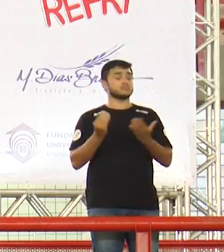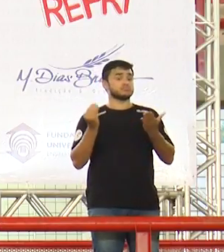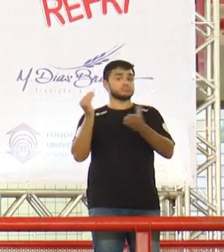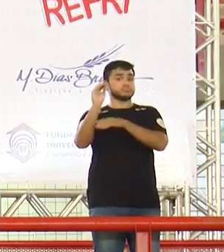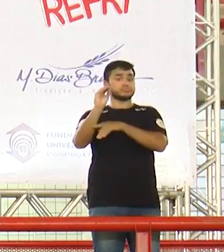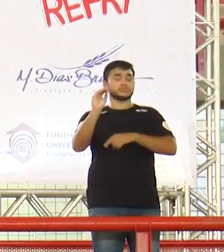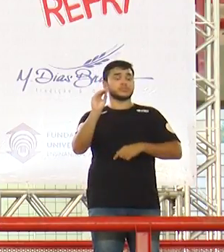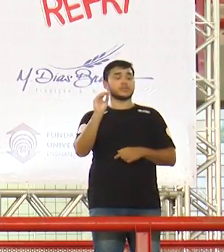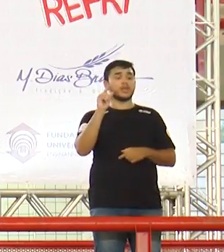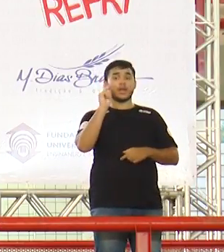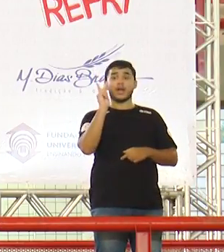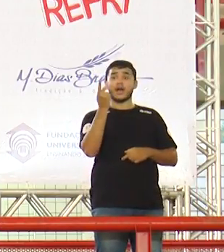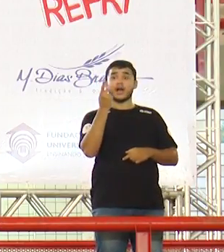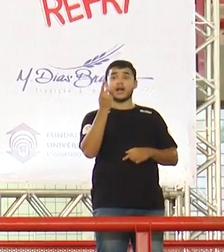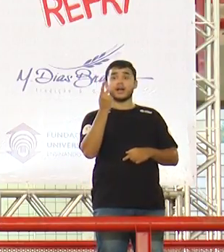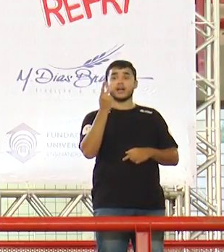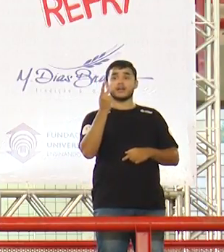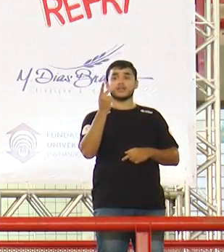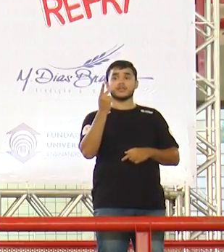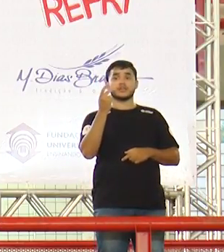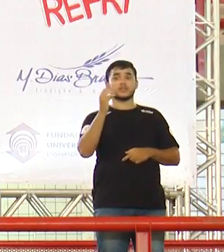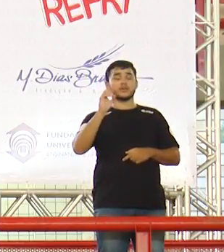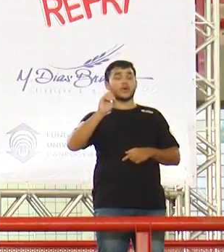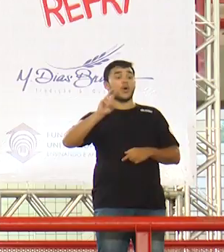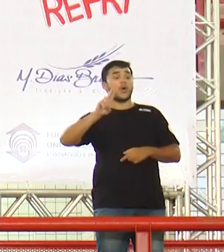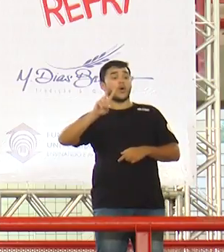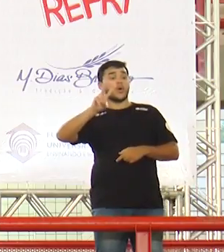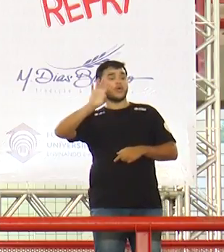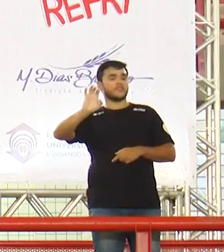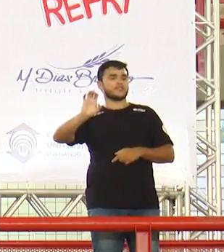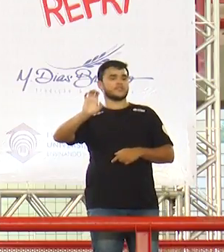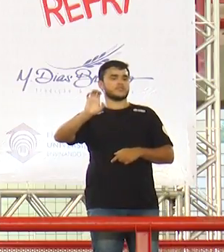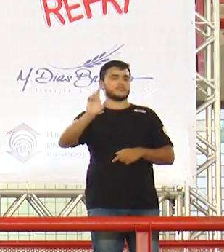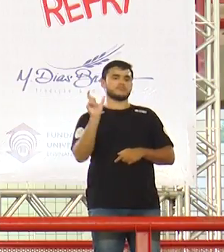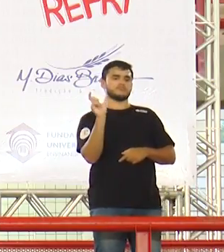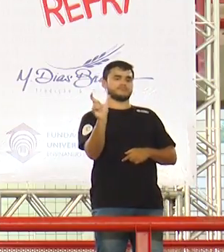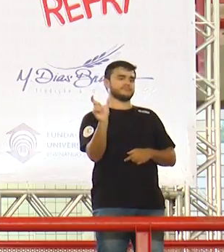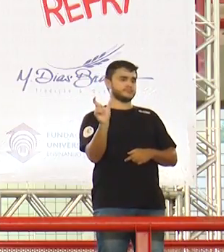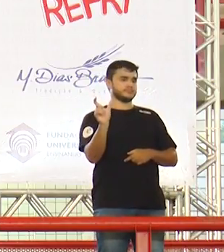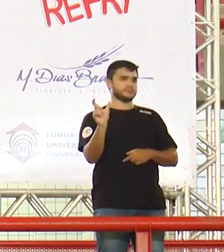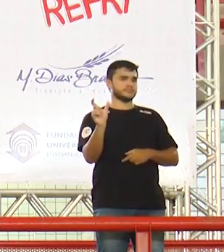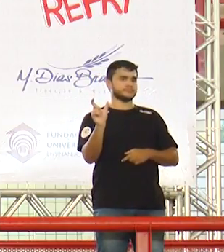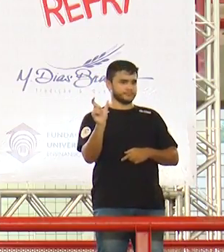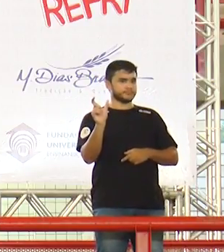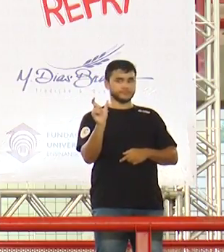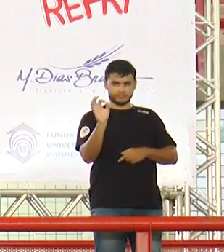de houveram acidentes, e sim, houve acidentes.